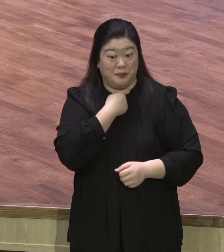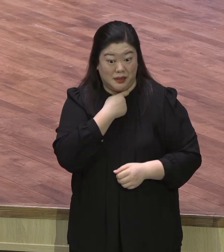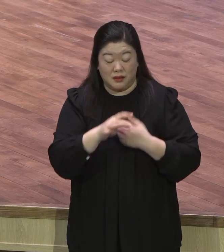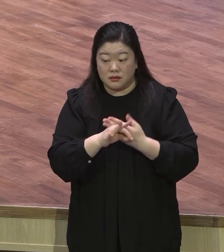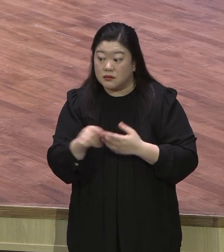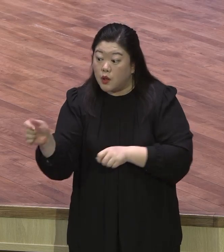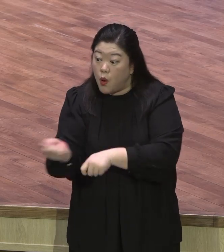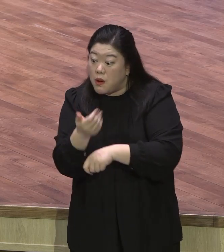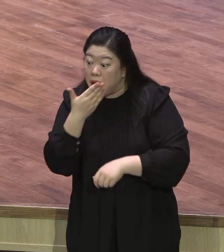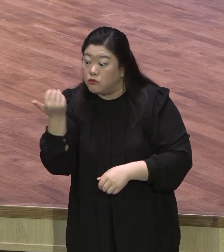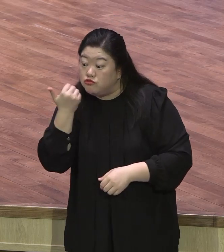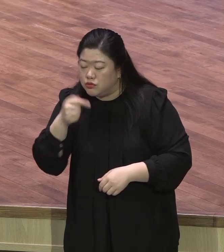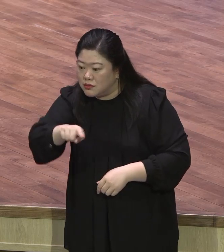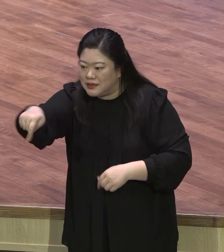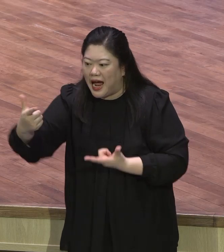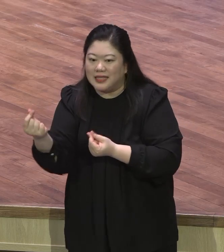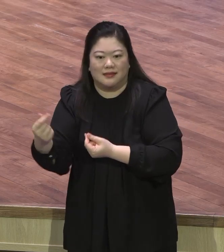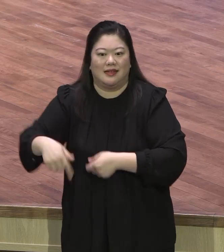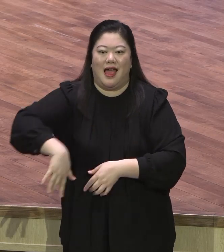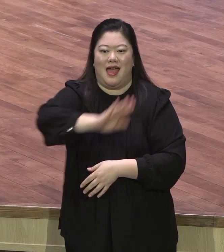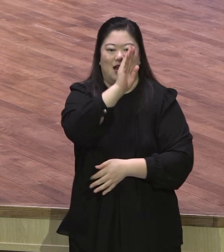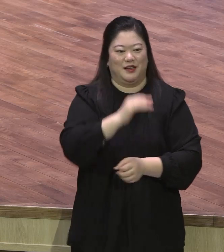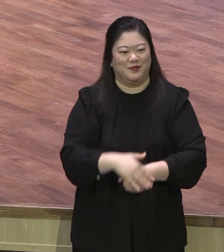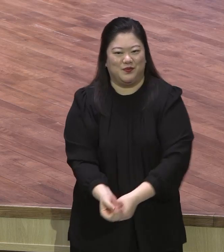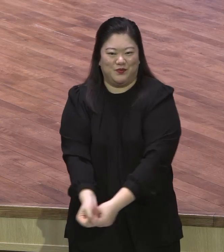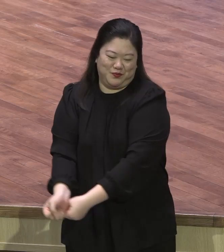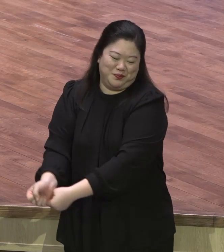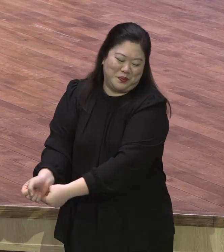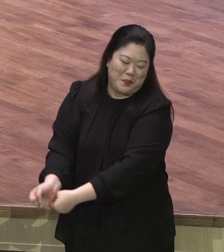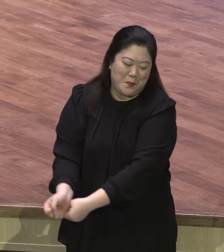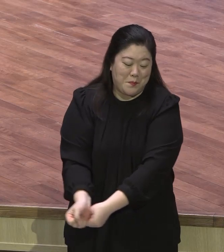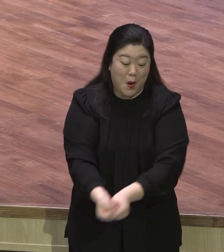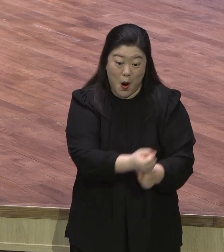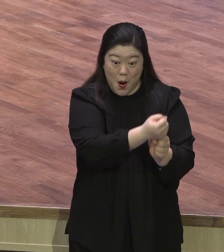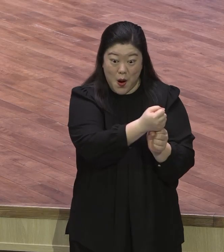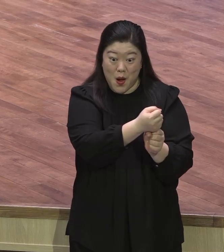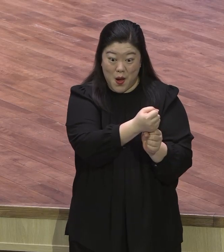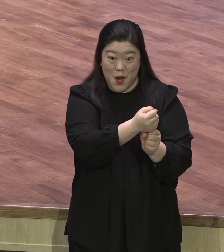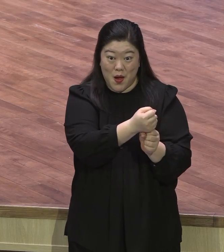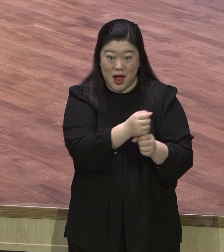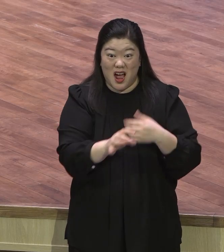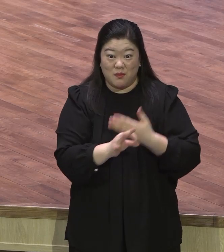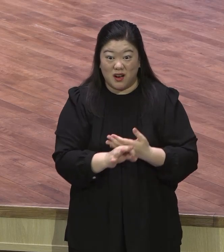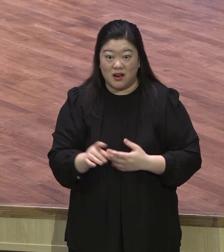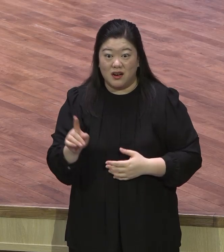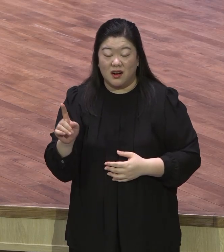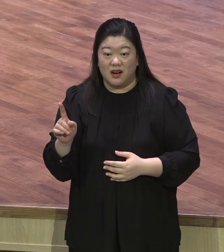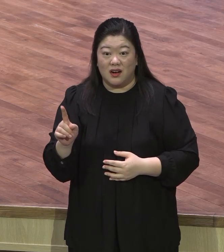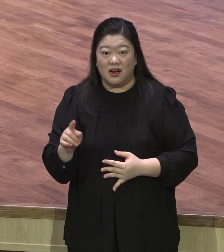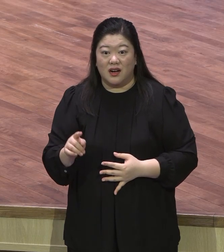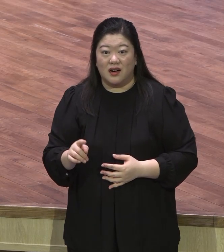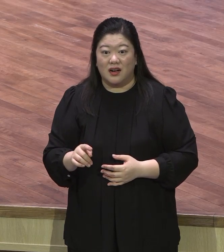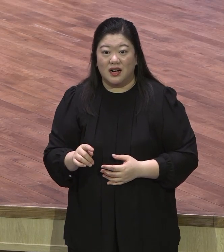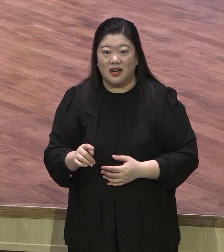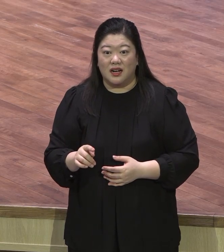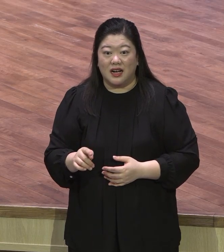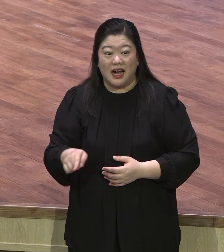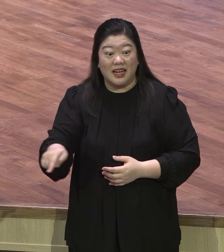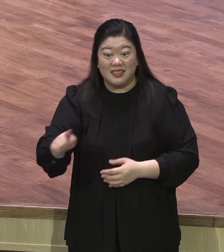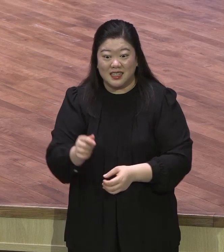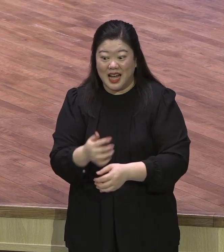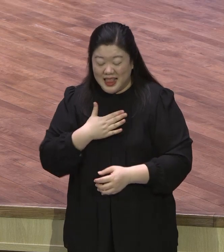그래서 가만히 보면요. 막 이렇게 운동을 골프채다 팍 안되면 어떤 장로는 그래요. 주여 주여. 생전